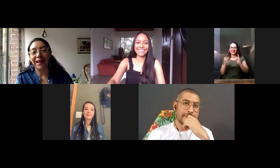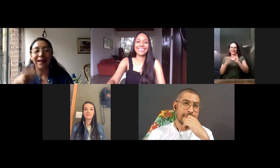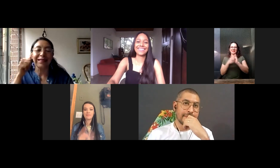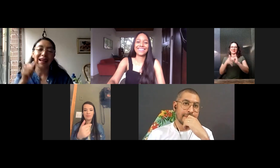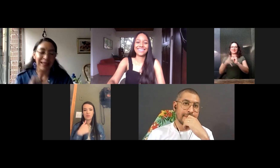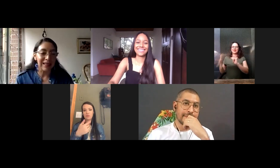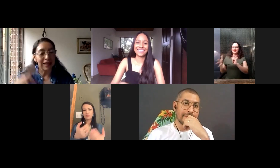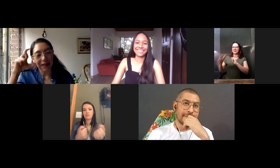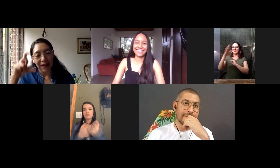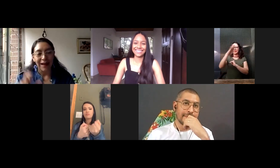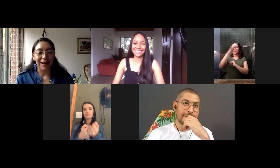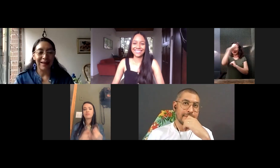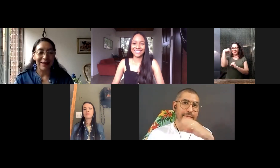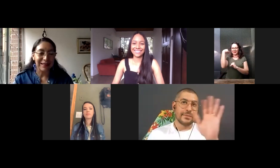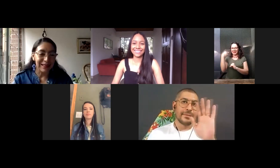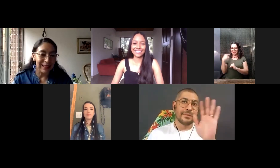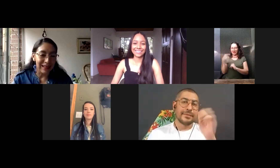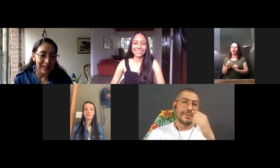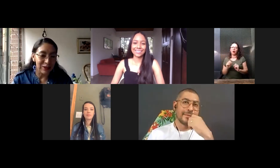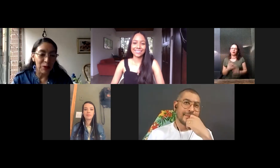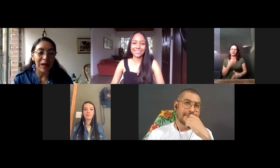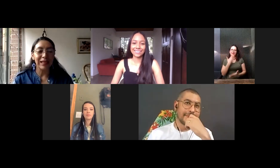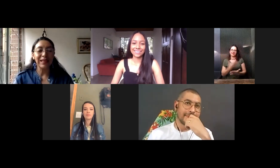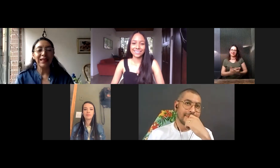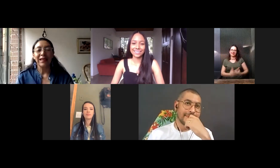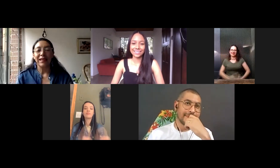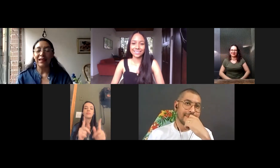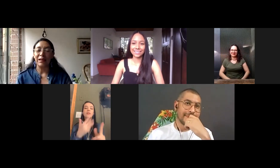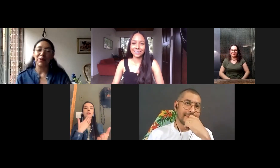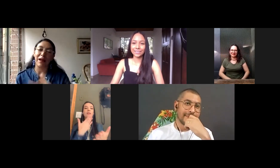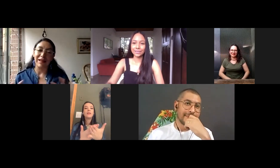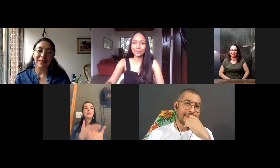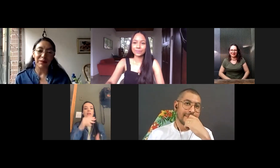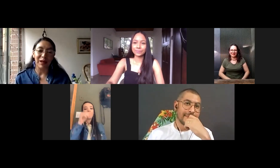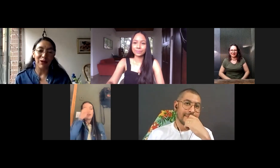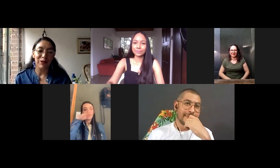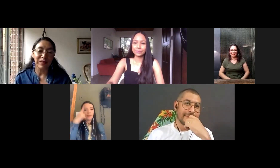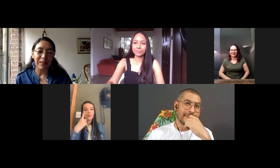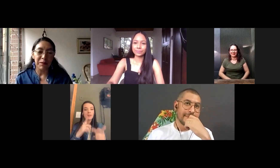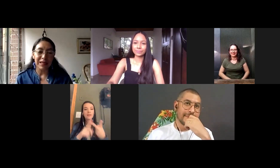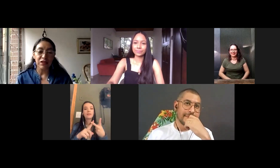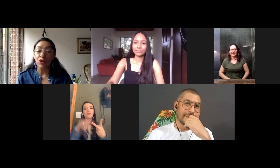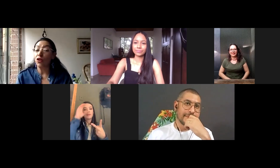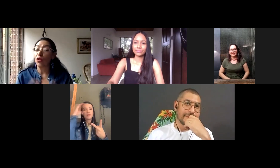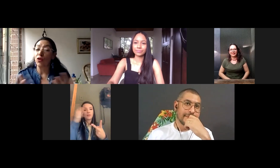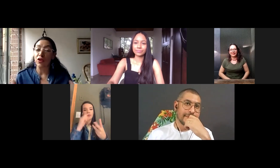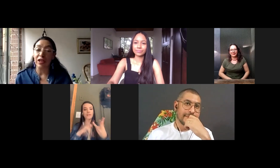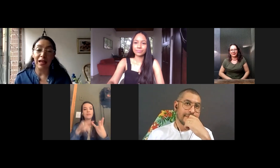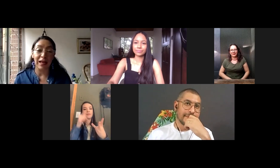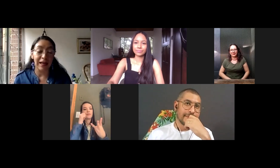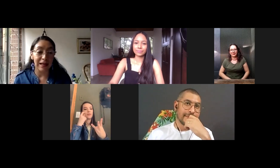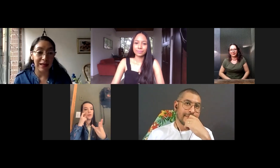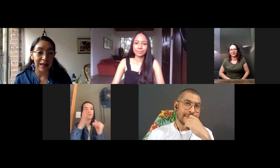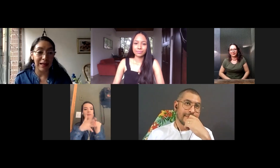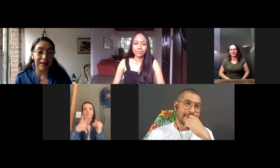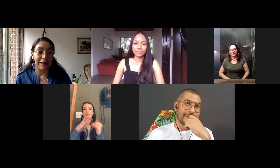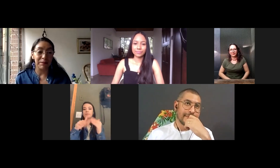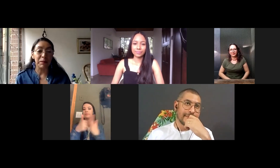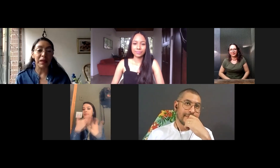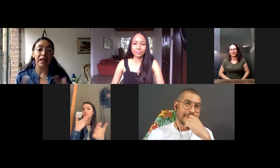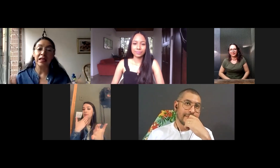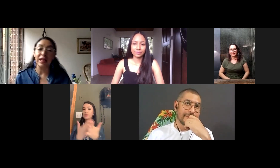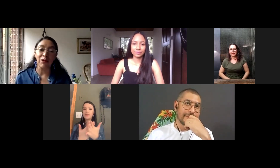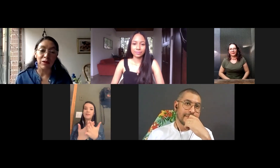Camila, a Jackie, a Giovanni, por haber aceptado nuestra invitación. No será